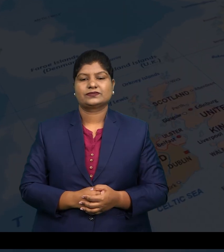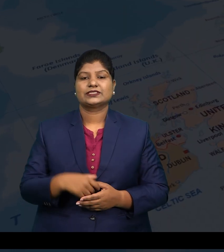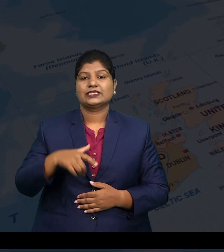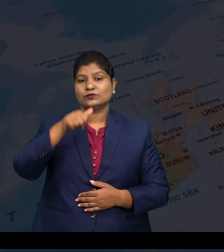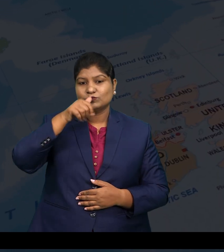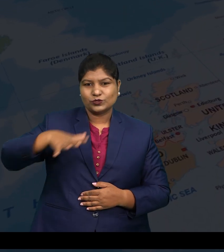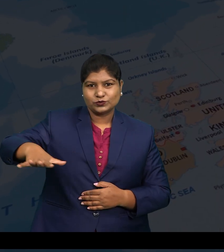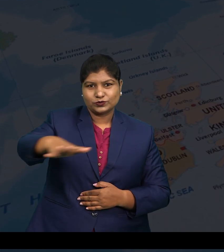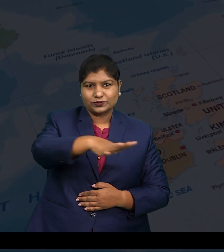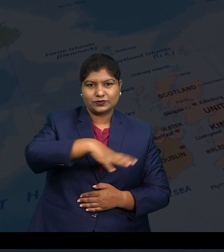ద్వీపాలు.